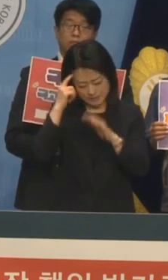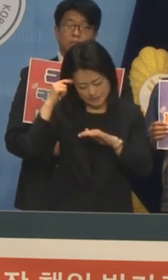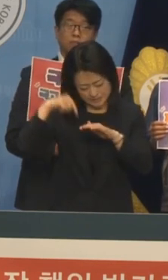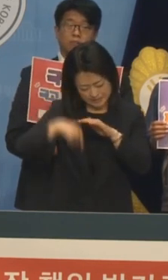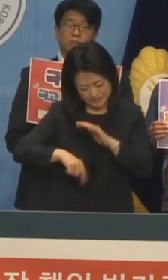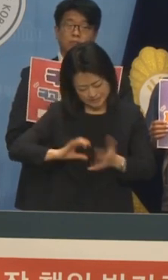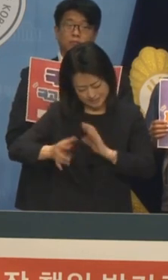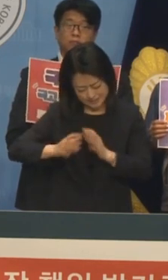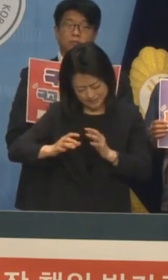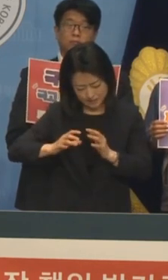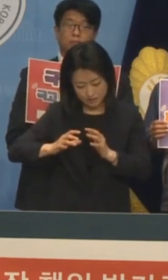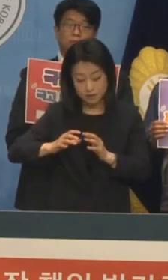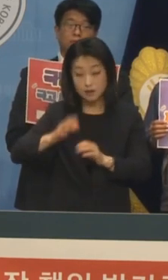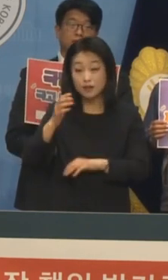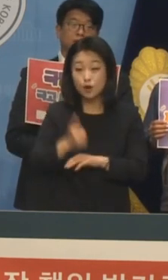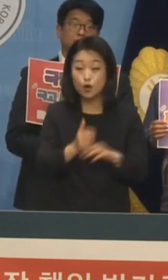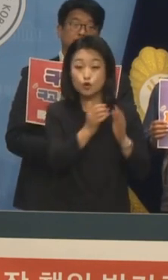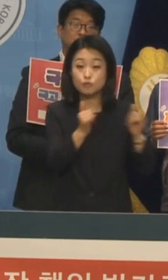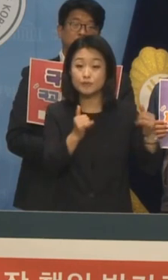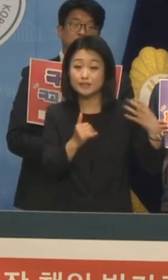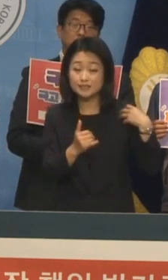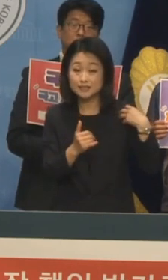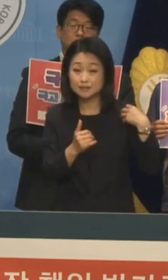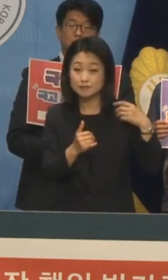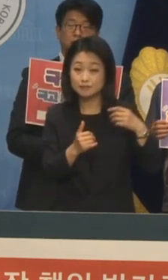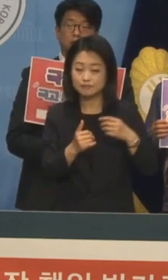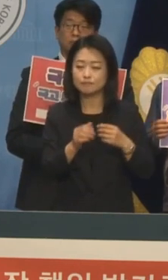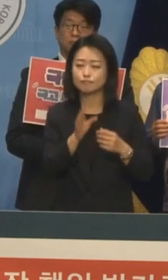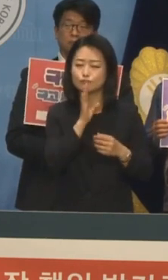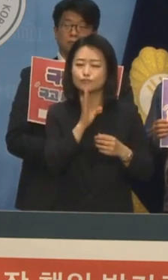수 없었습니다. 국가가 책임져야만